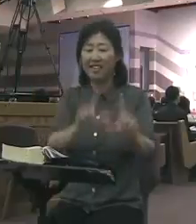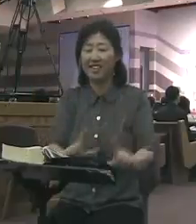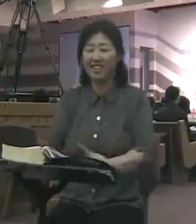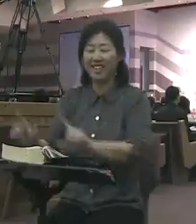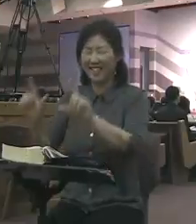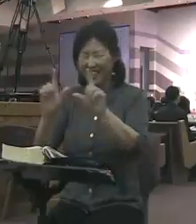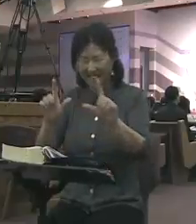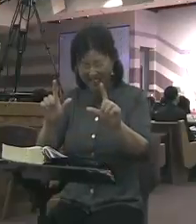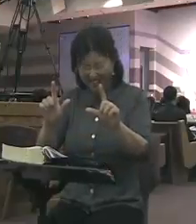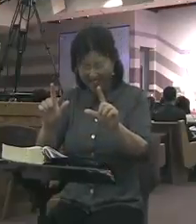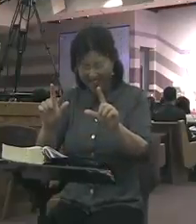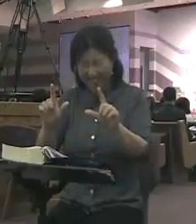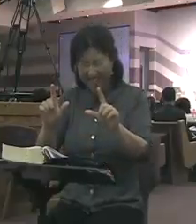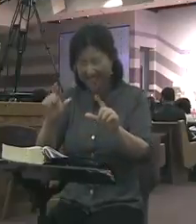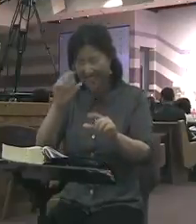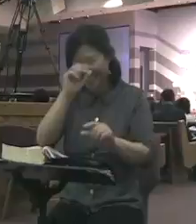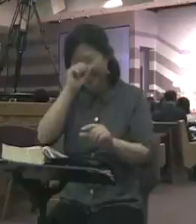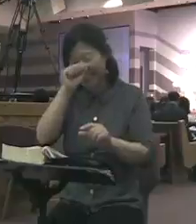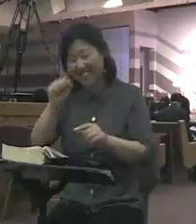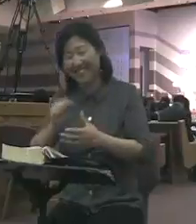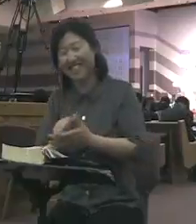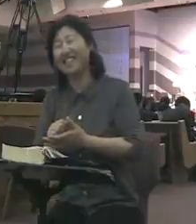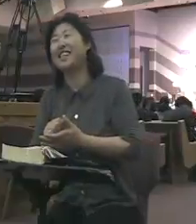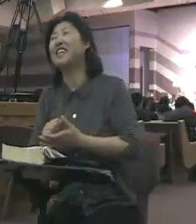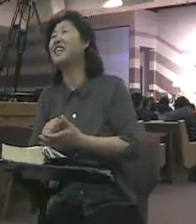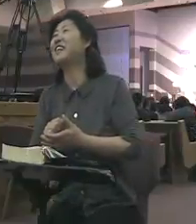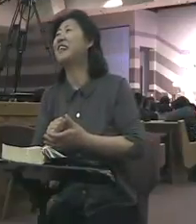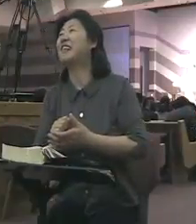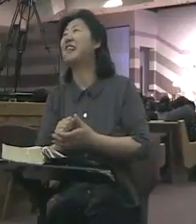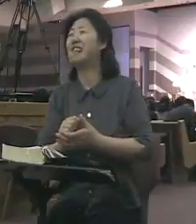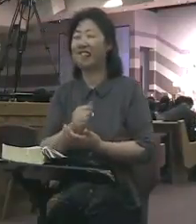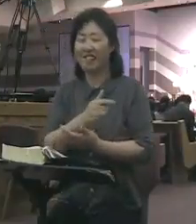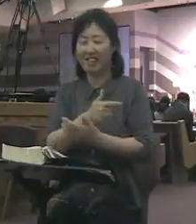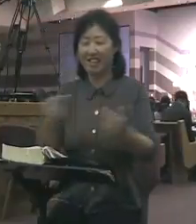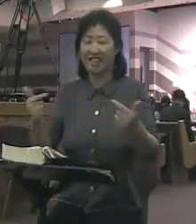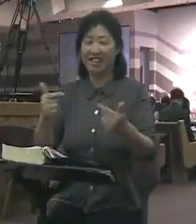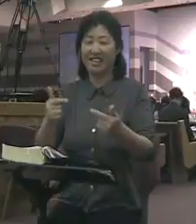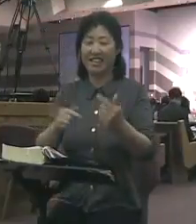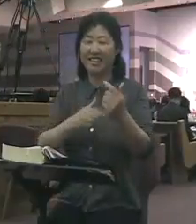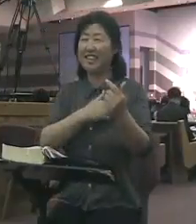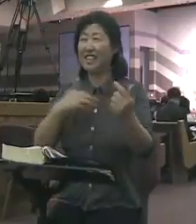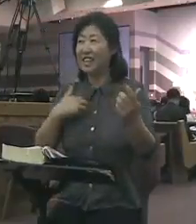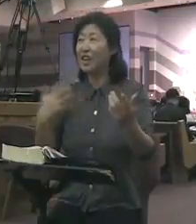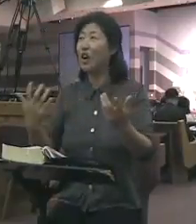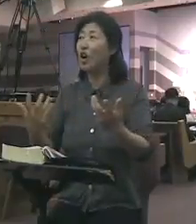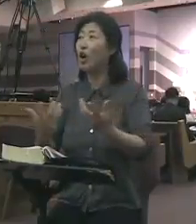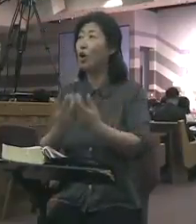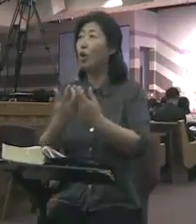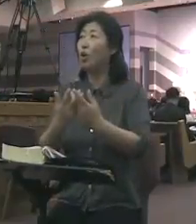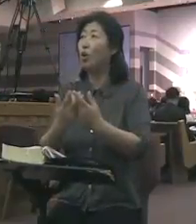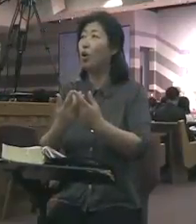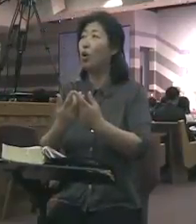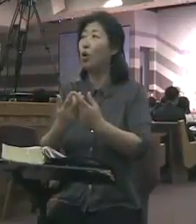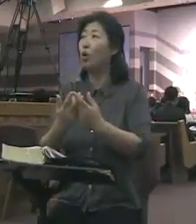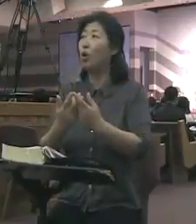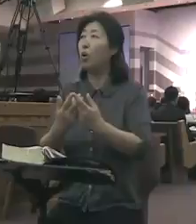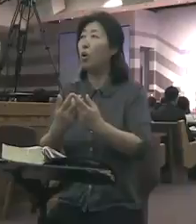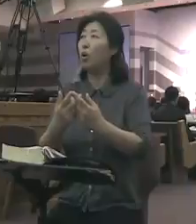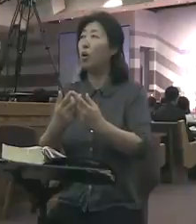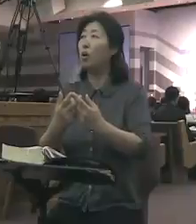좋습니다. 하여튼 그렇게 굉장히 채워졌는데 그래서 저는 다른 면에서